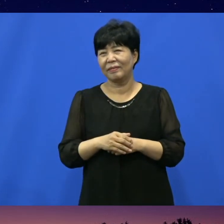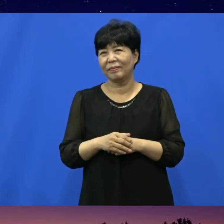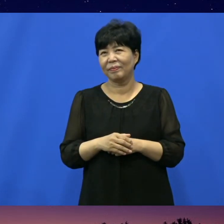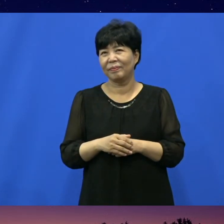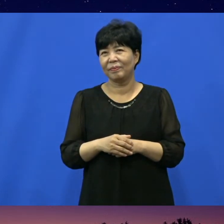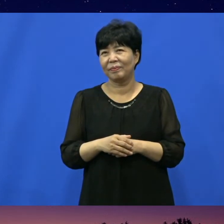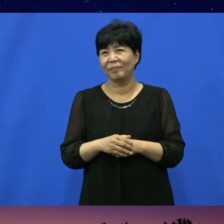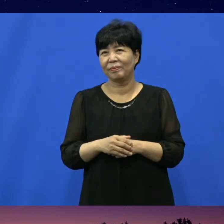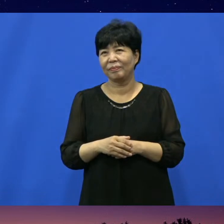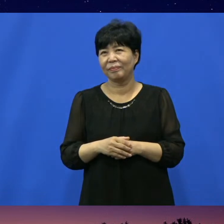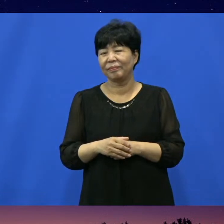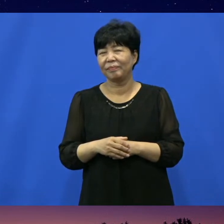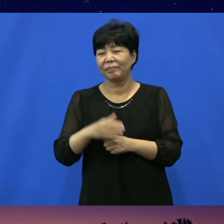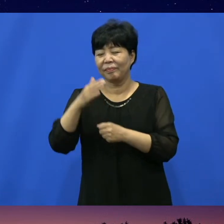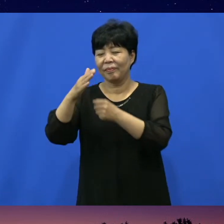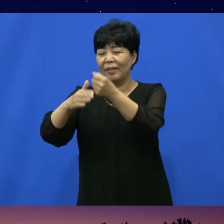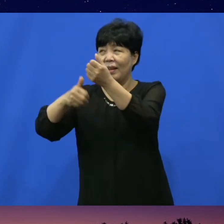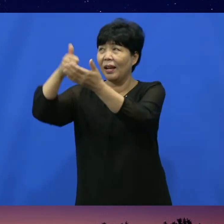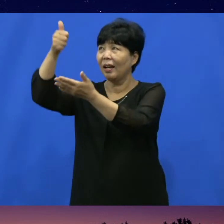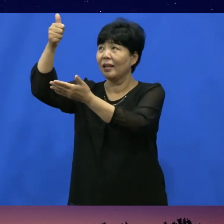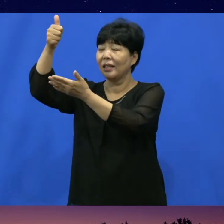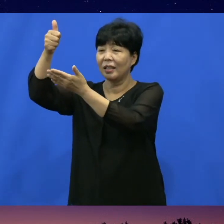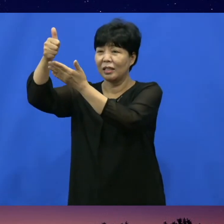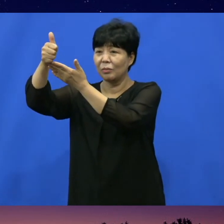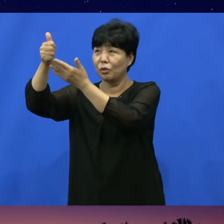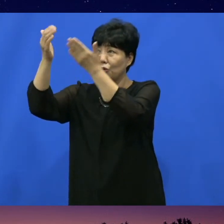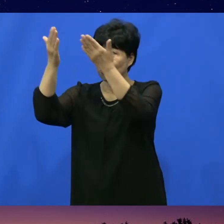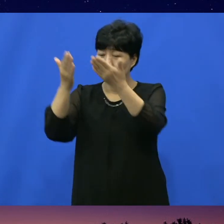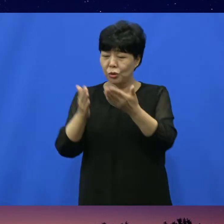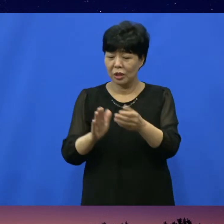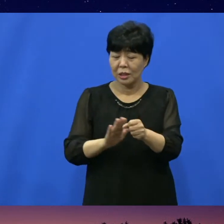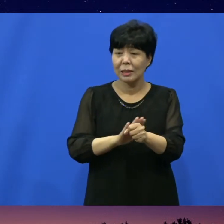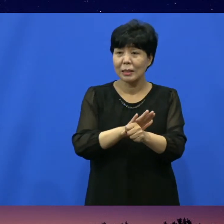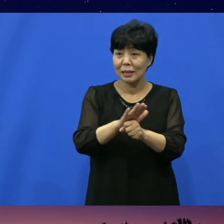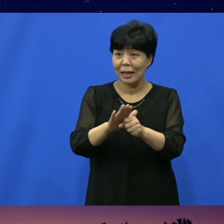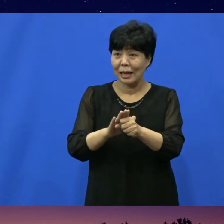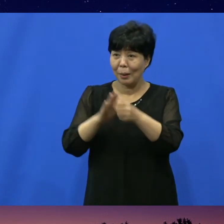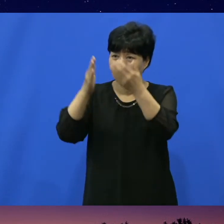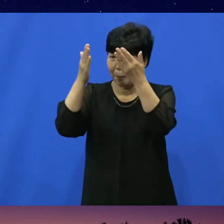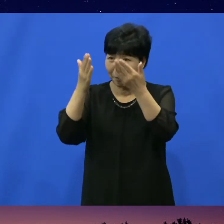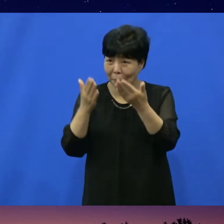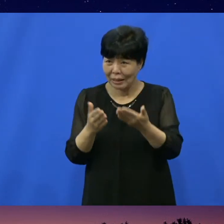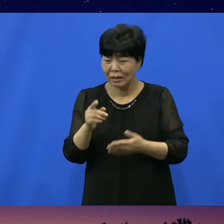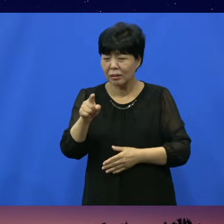하나님이 인류를 위해 베풀어 주신 거대한 사랑을 받는 것보다 더 우선적인 것은 없어요.